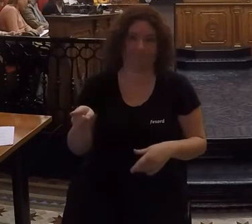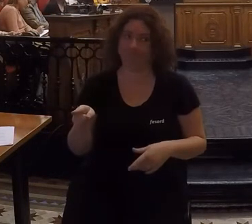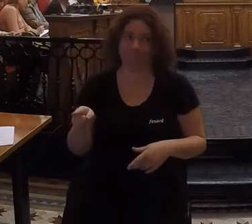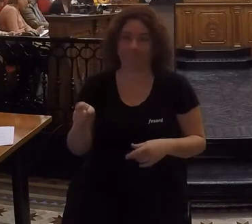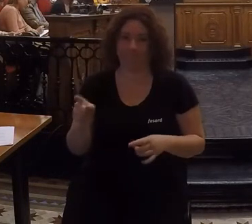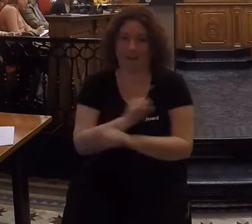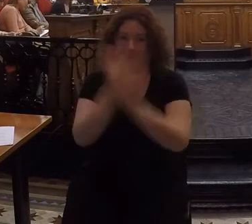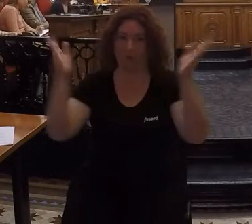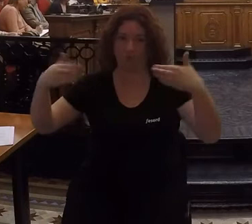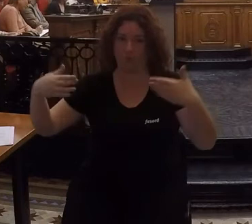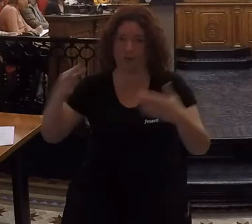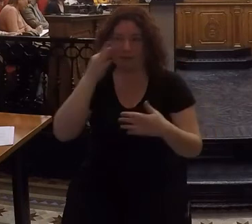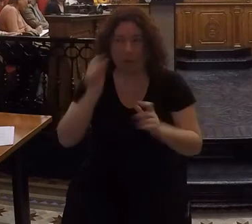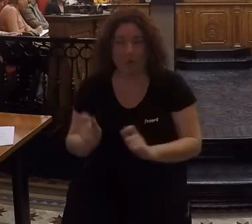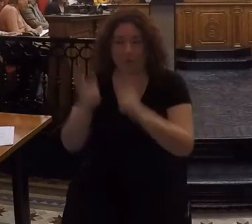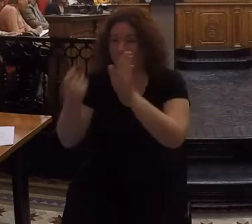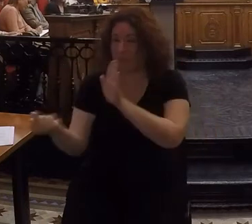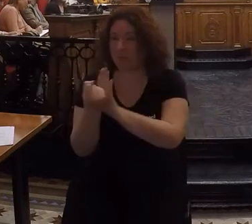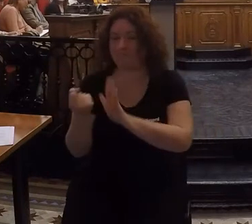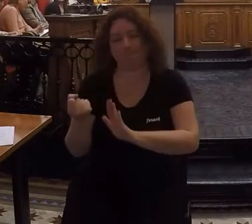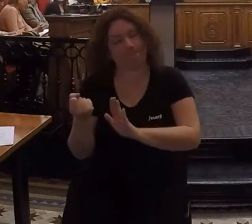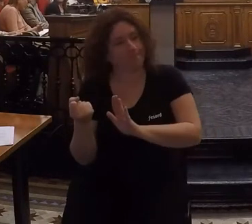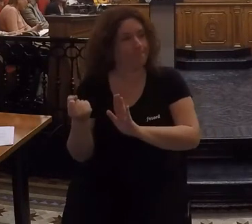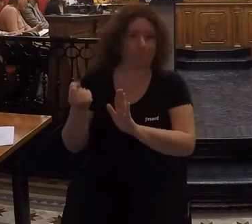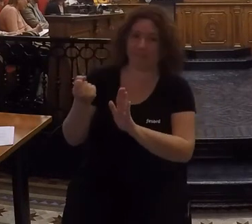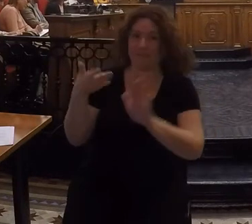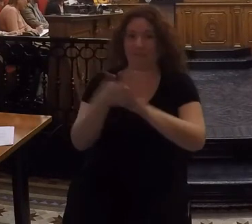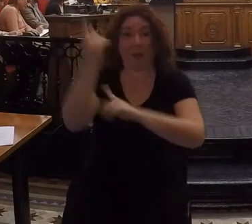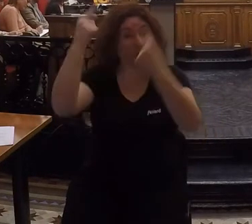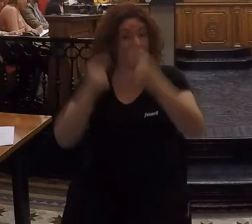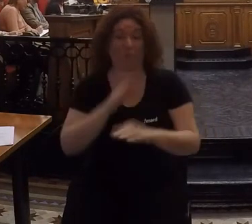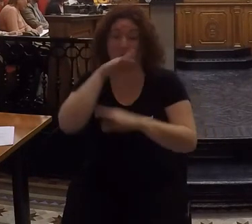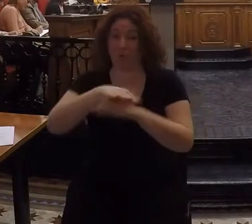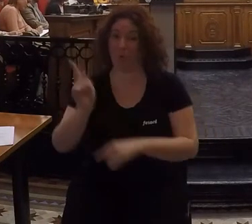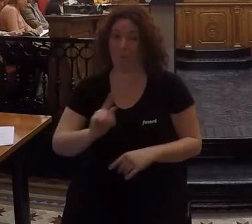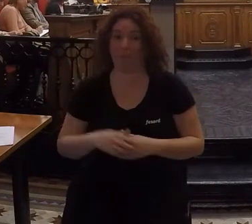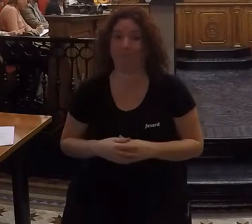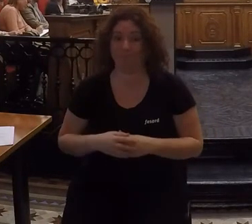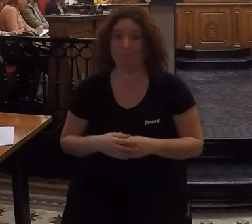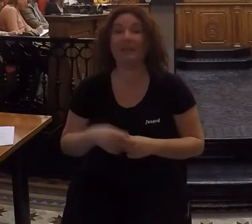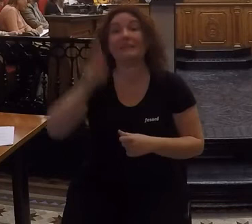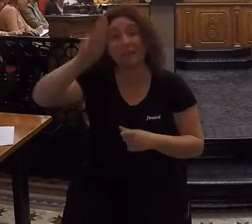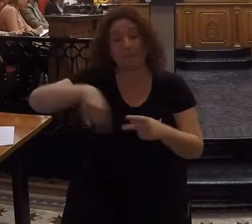del que en este momento no tenemos todos los datos, pero todo indica a ello. Y,